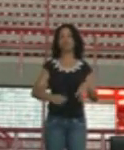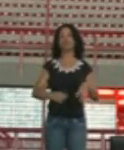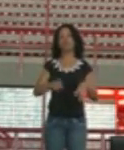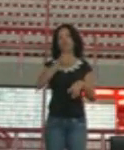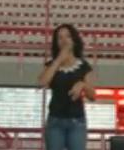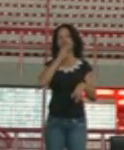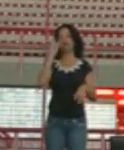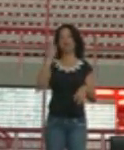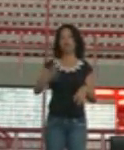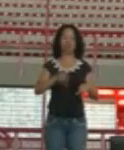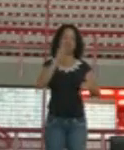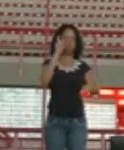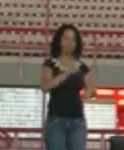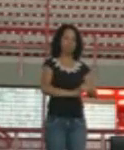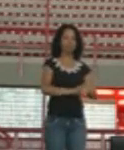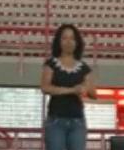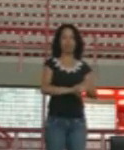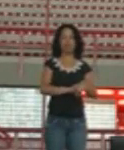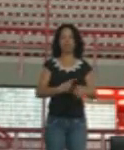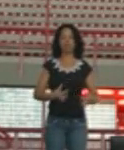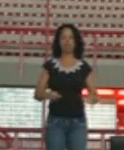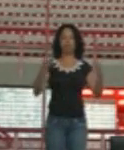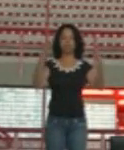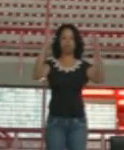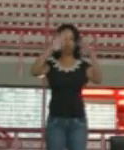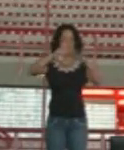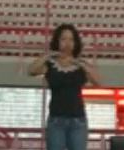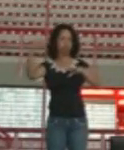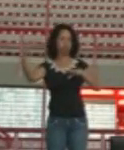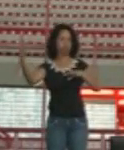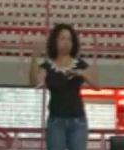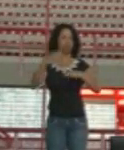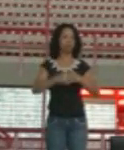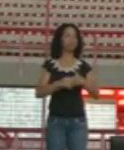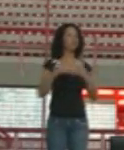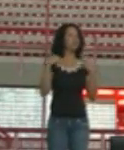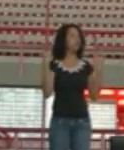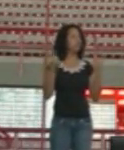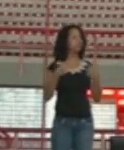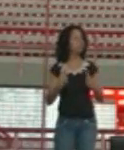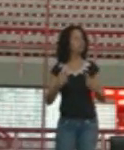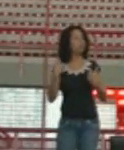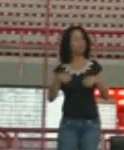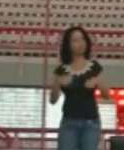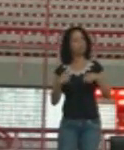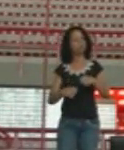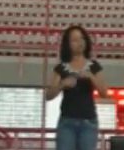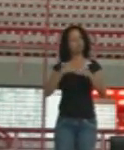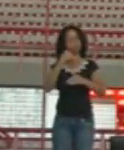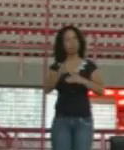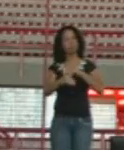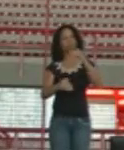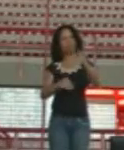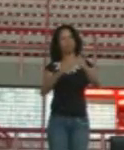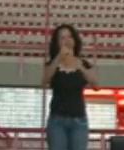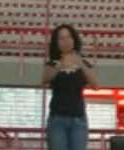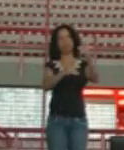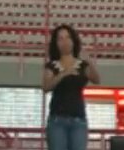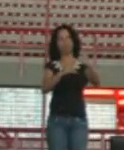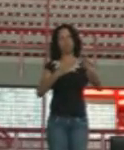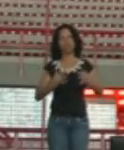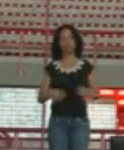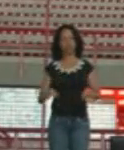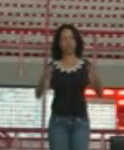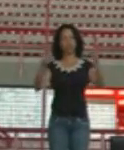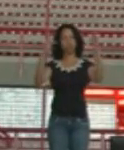da tecnologia estrangeira. Então nós temos que superar isso, avançar em tecnologia,